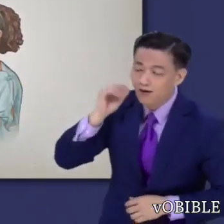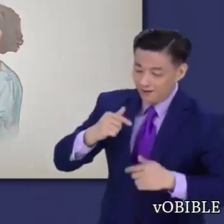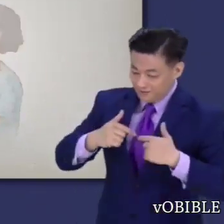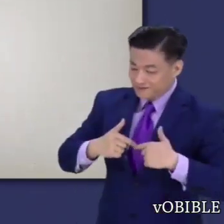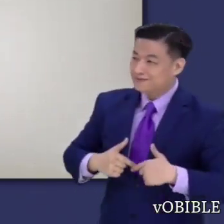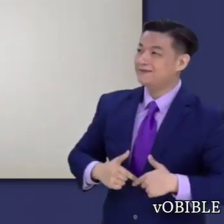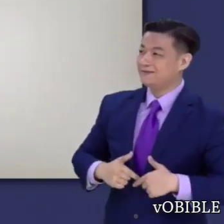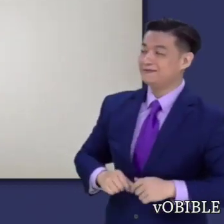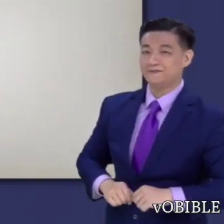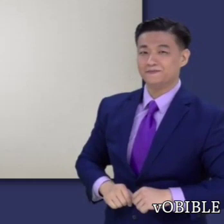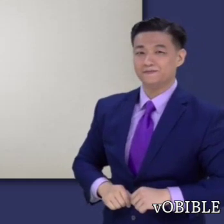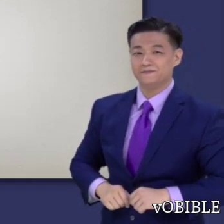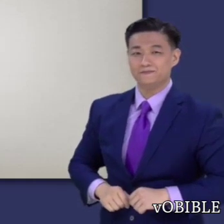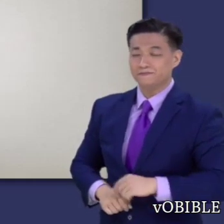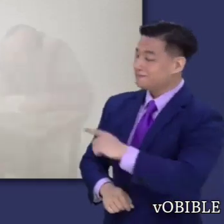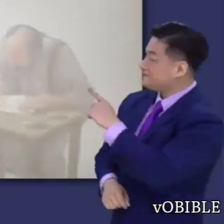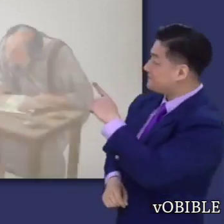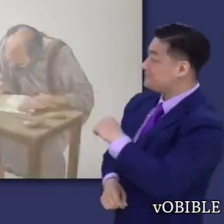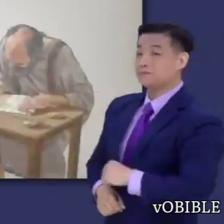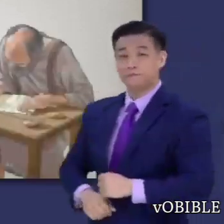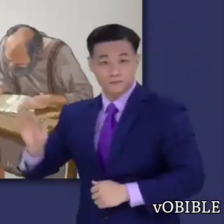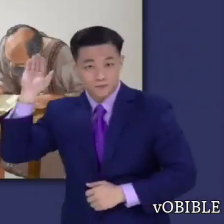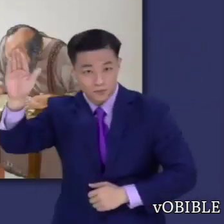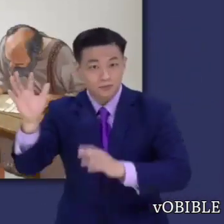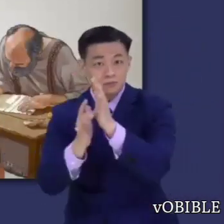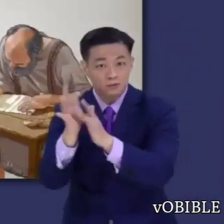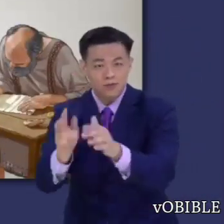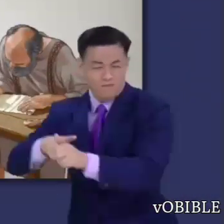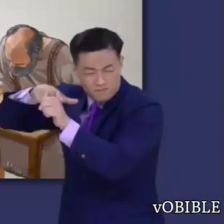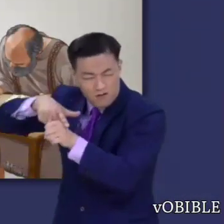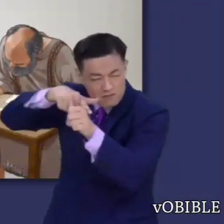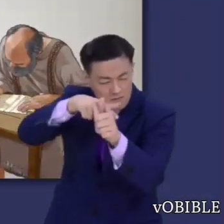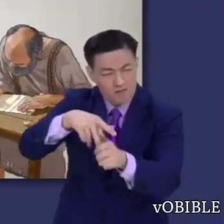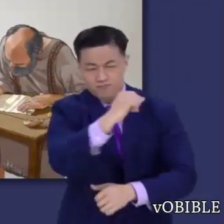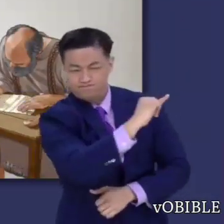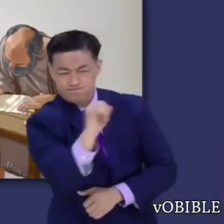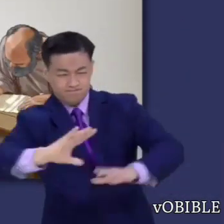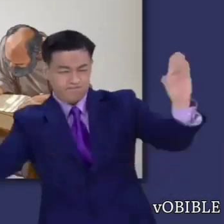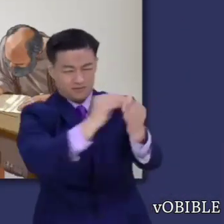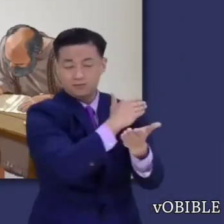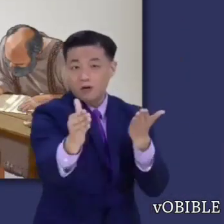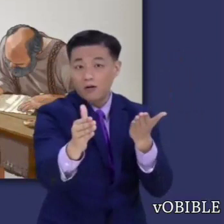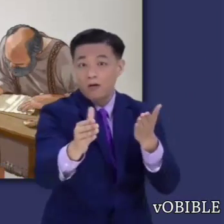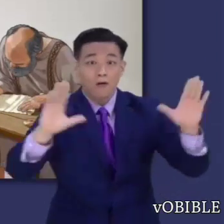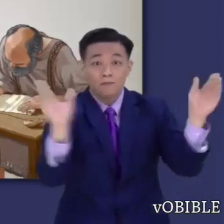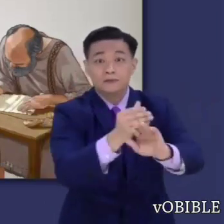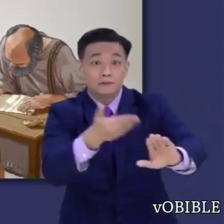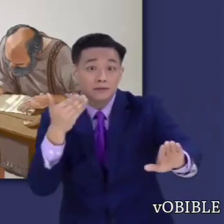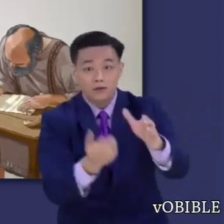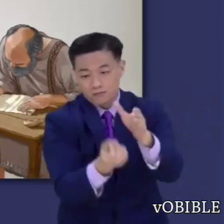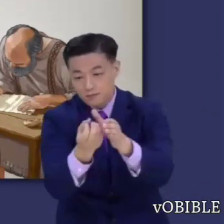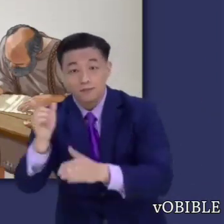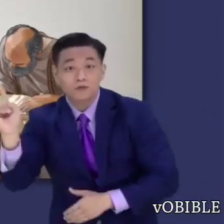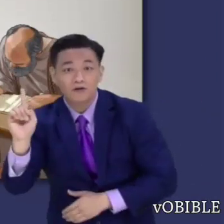现。第五章，保罗表明耶和华会通过他的大日子铲除所有仇敌，